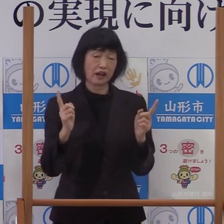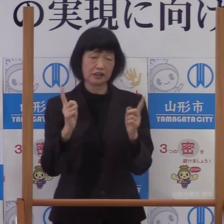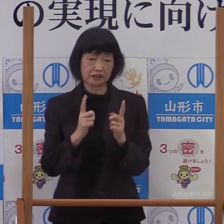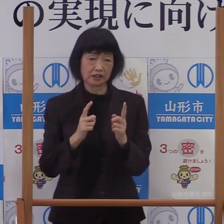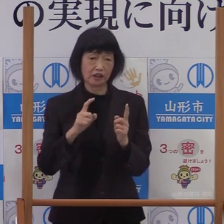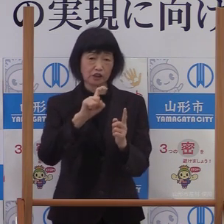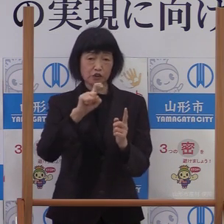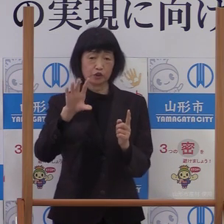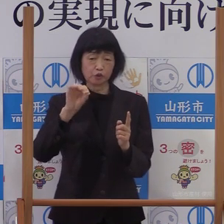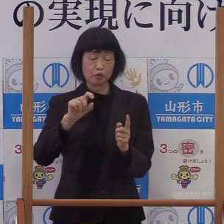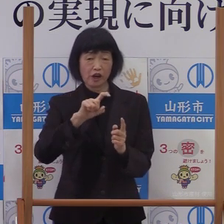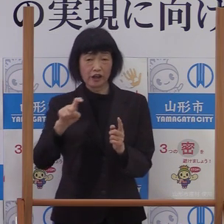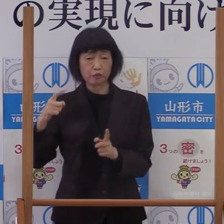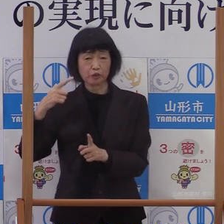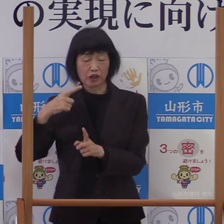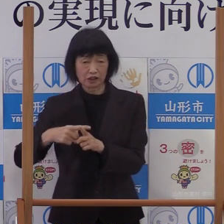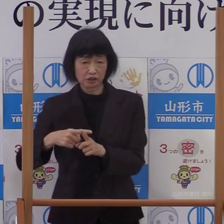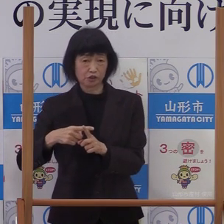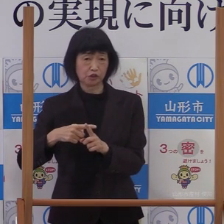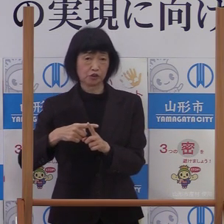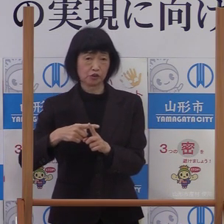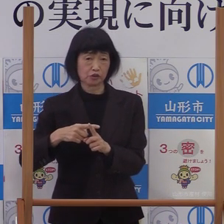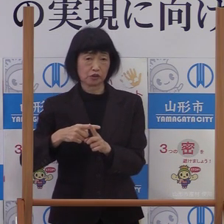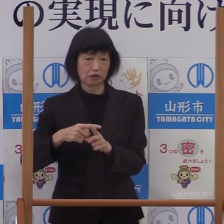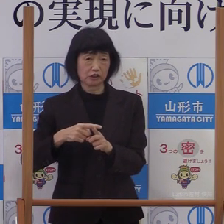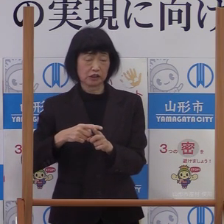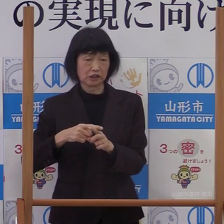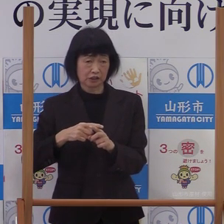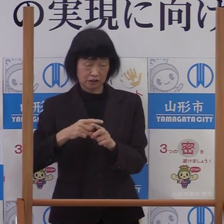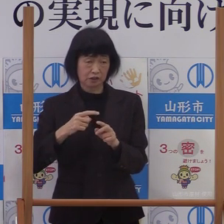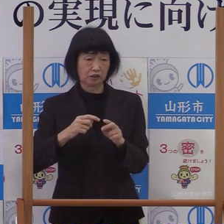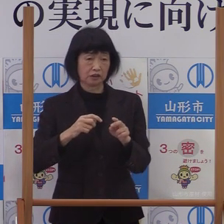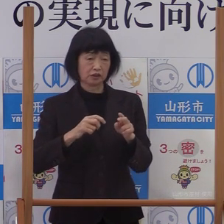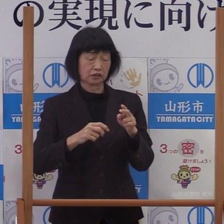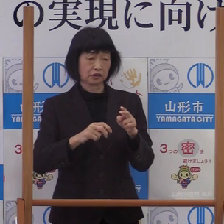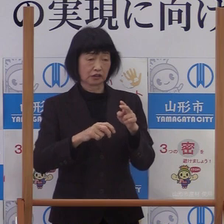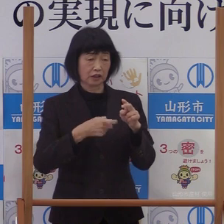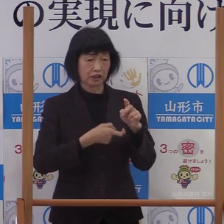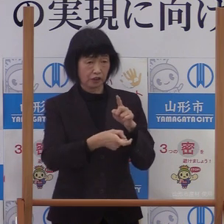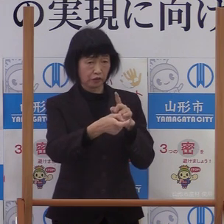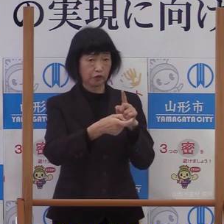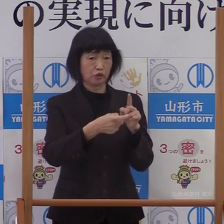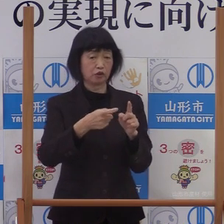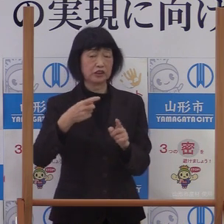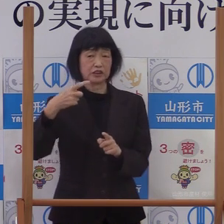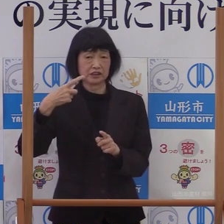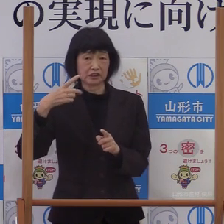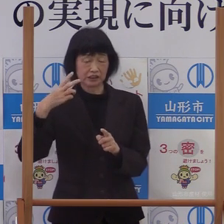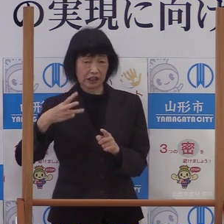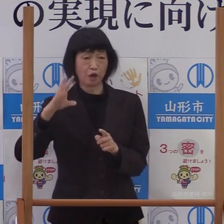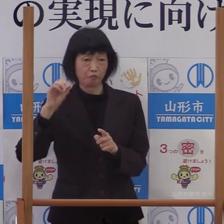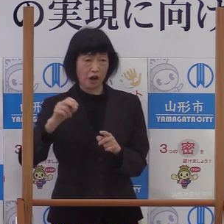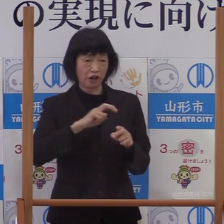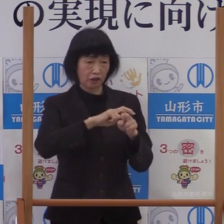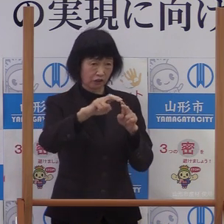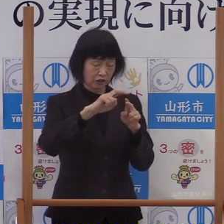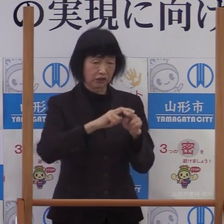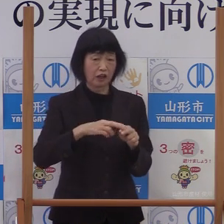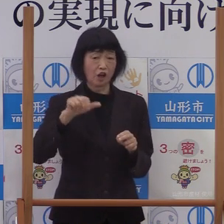1事業者あたり10万円に加え、保有するリフト1本につき3万円、ロープウェイ1本につき5万円を支給いたします